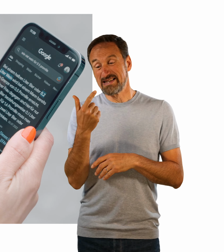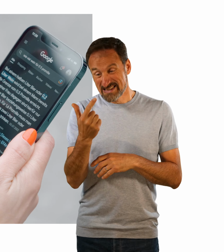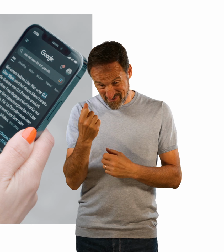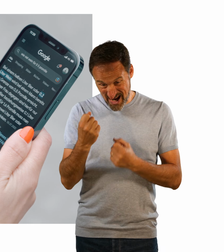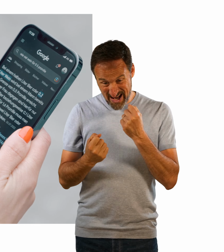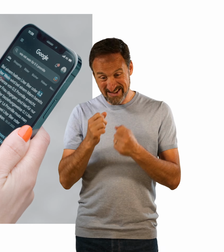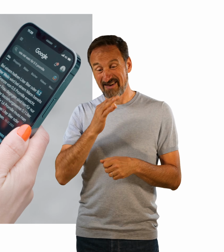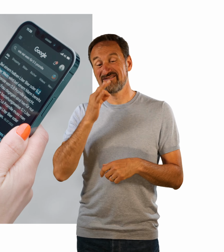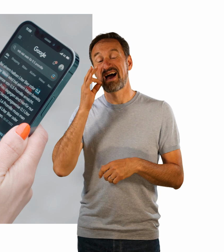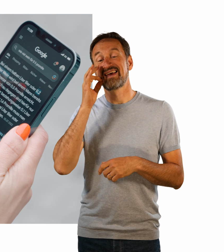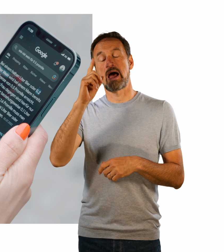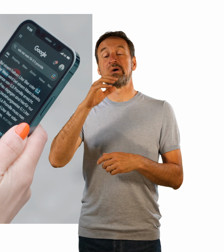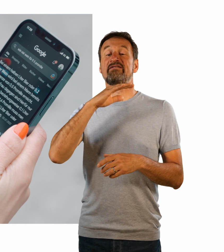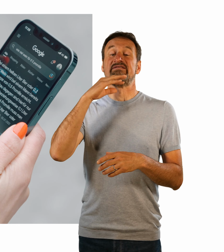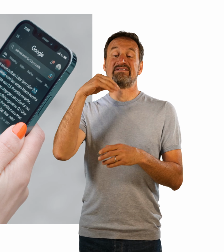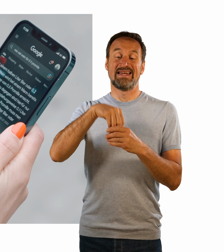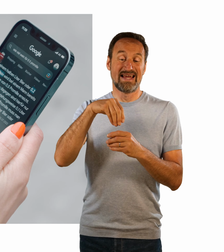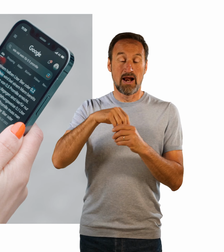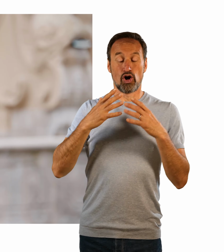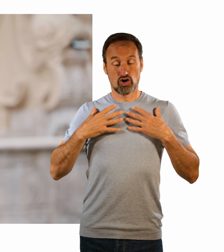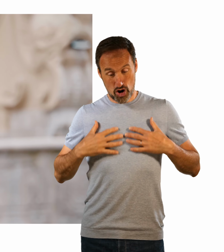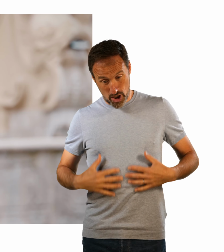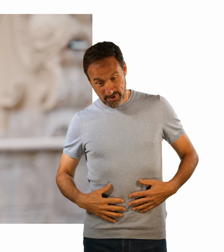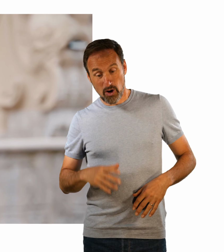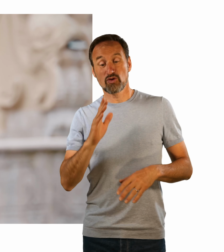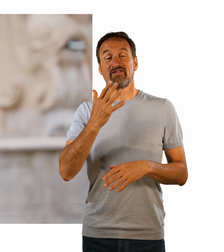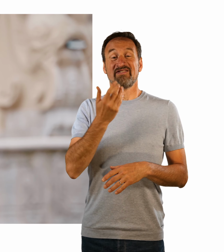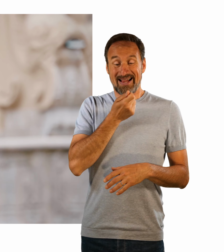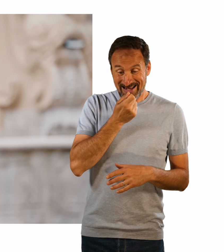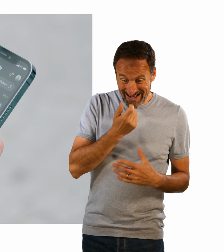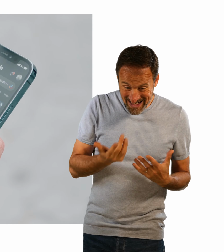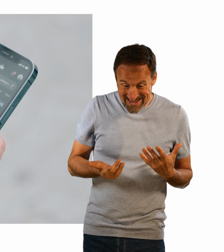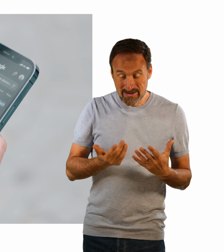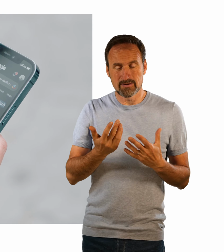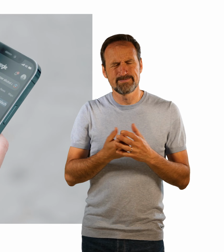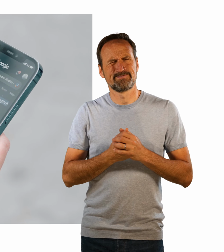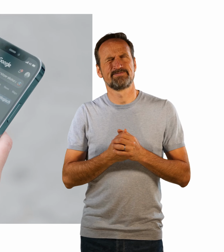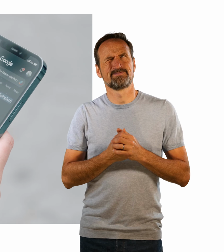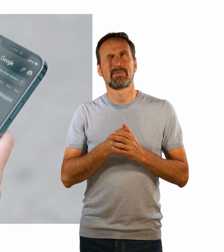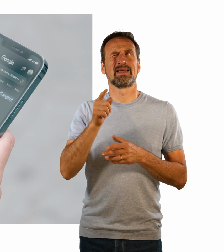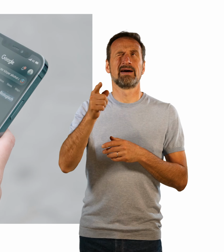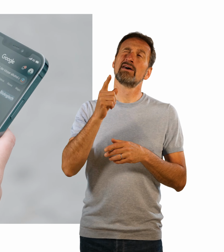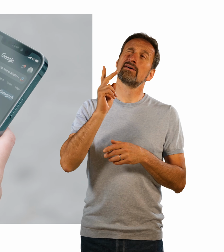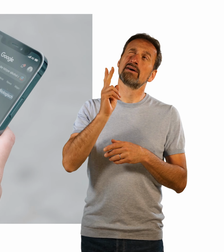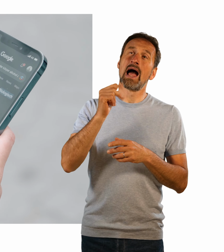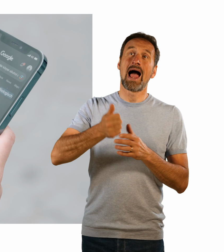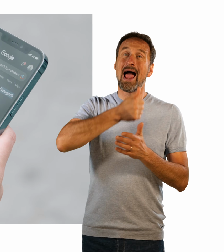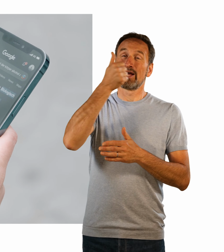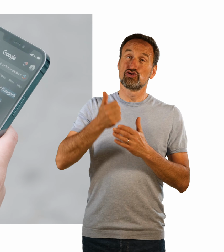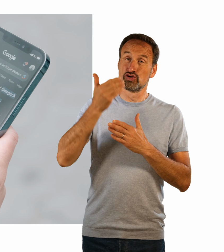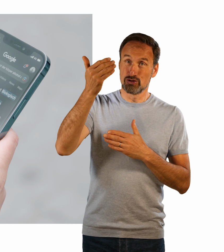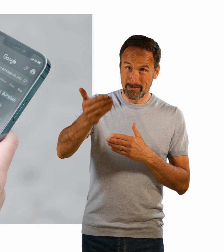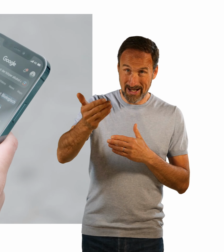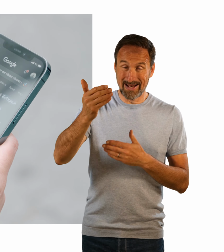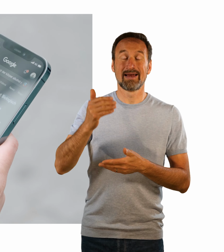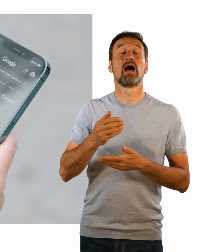Körper, wie viel hat man gegessen? Also ihr messt ja eine Stunde danach. Biologisch-weibliche Körper bauen durchschnittlich